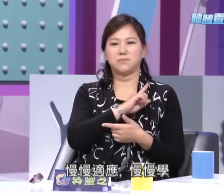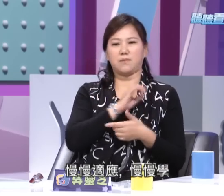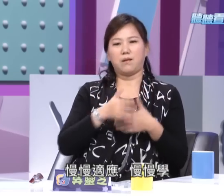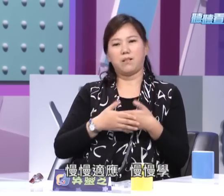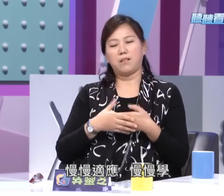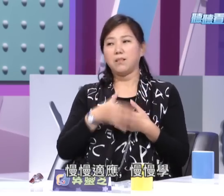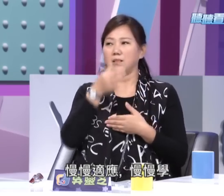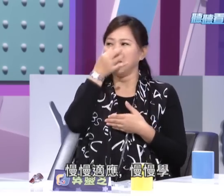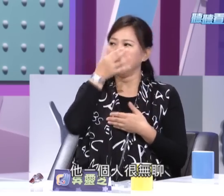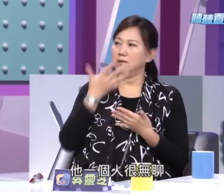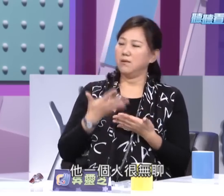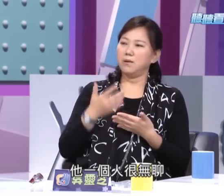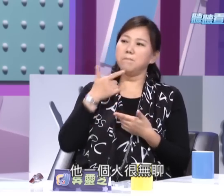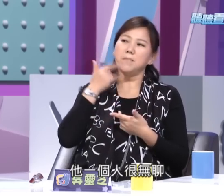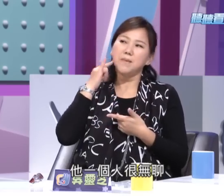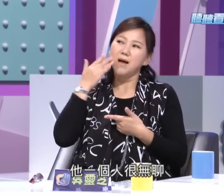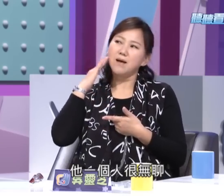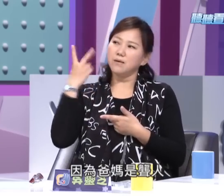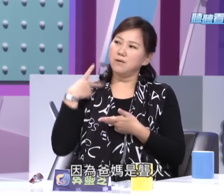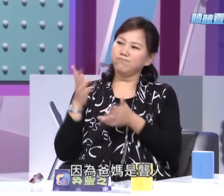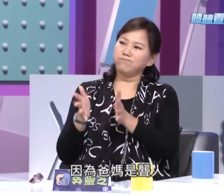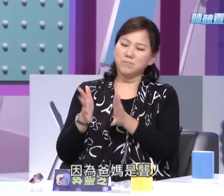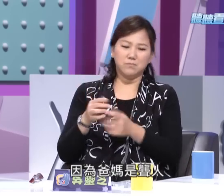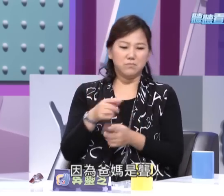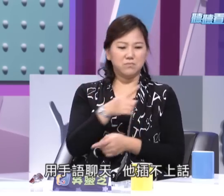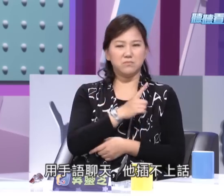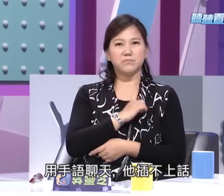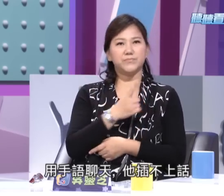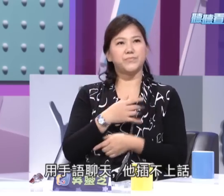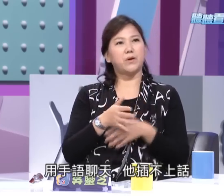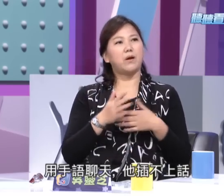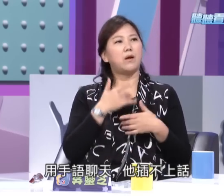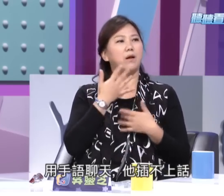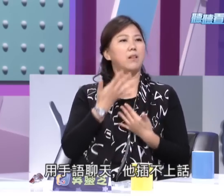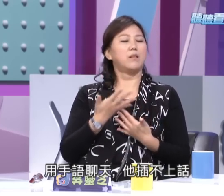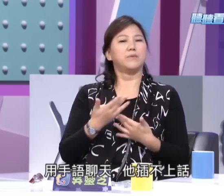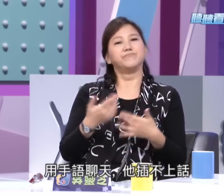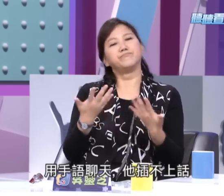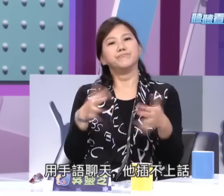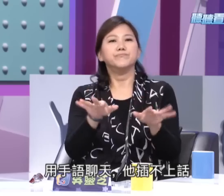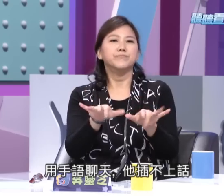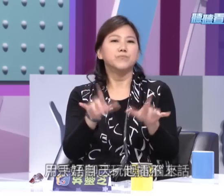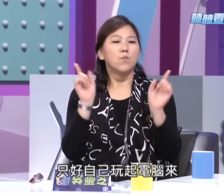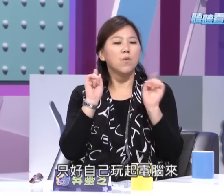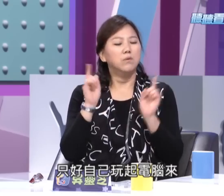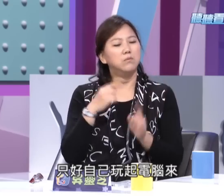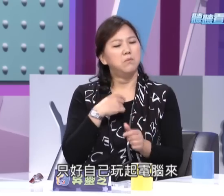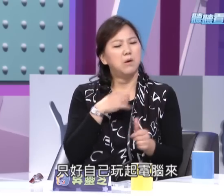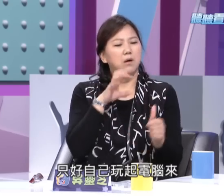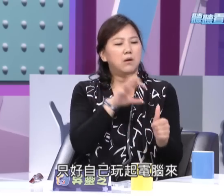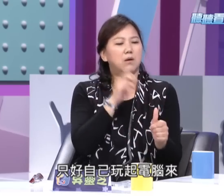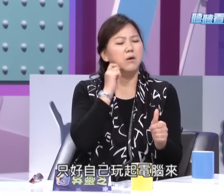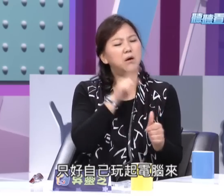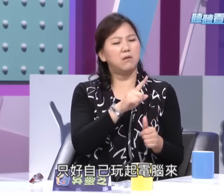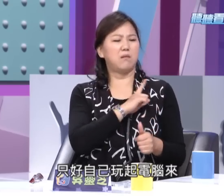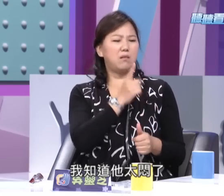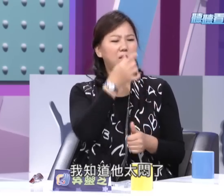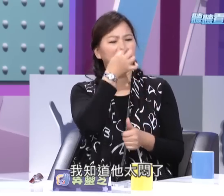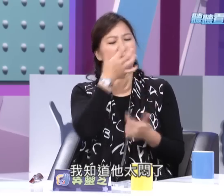学，他一个人很无聊，因为爸妈是聋人，用手语聊天他插不上话，只好自己玩起电脑来。我知道他太